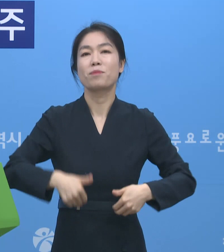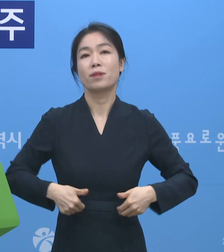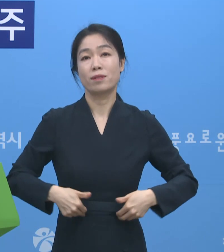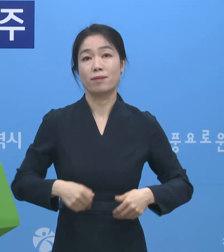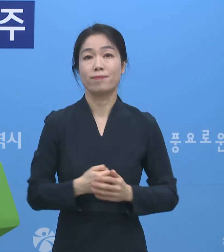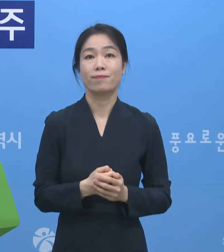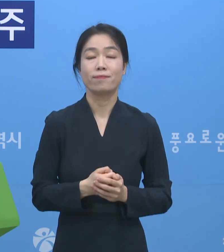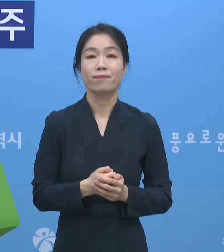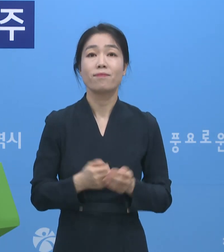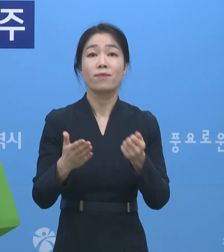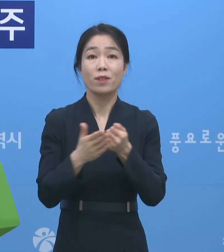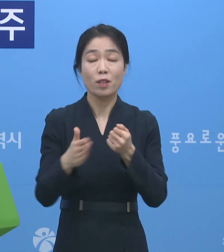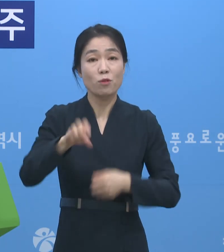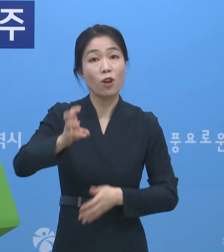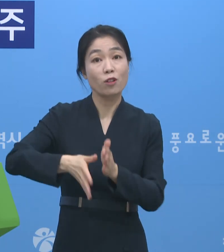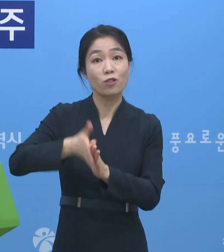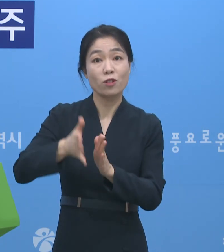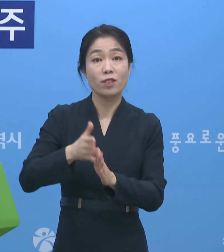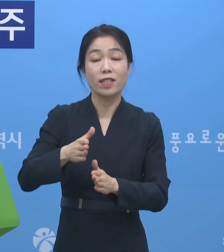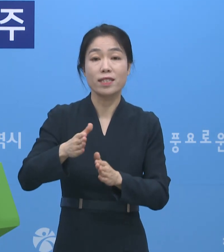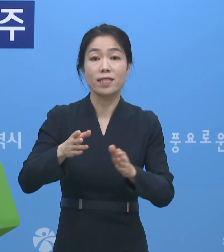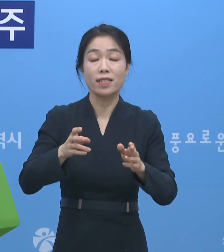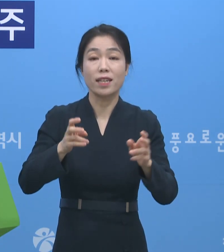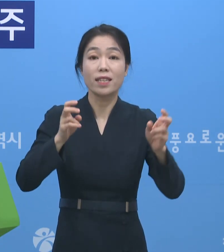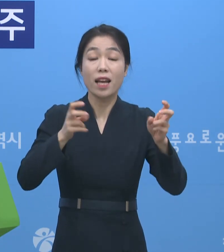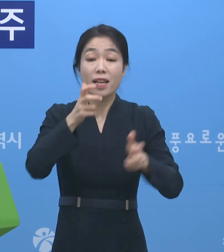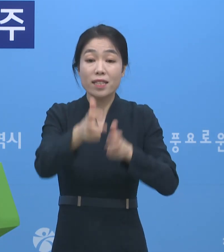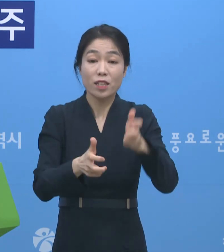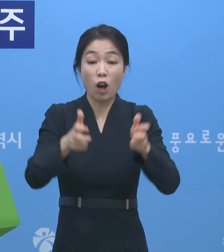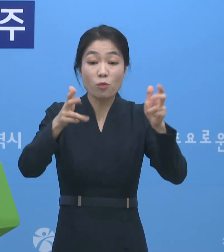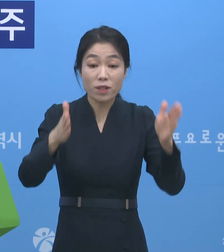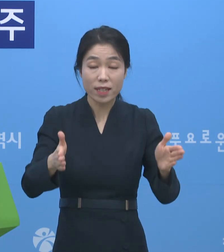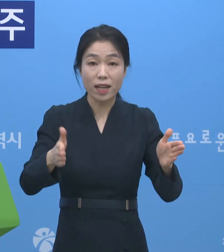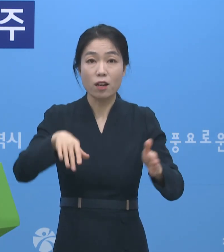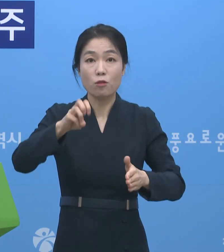합니다. 따라서 우리 시는 사업 주관 기관인